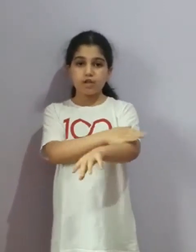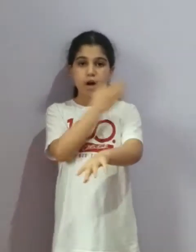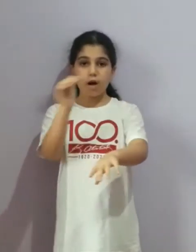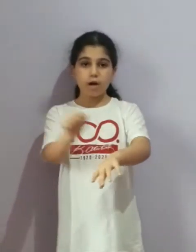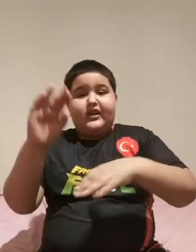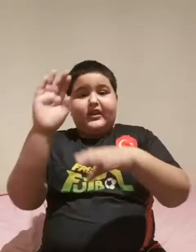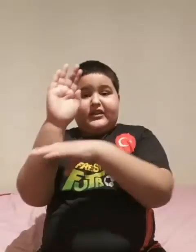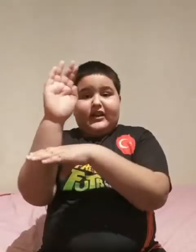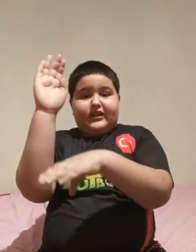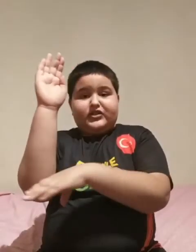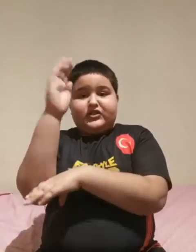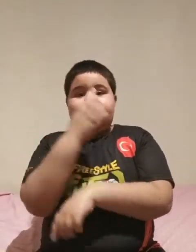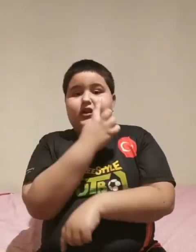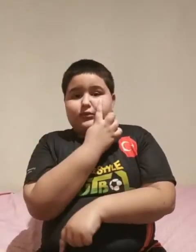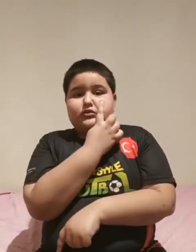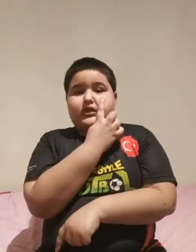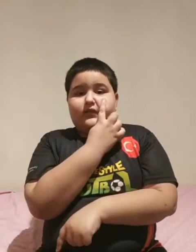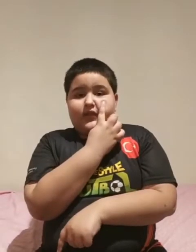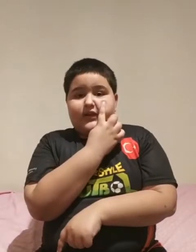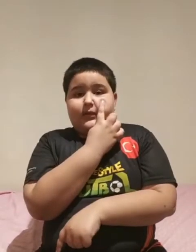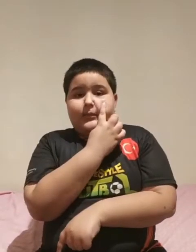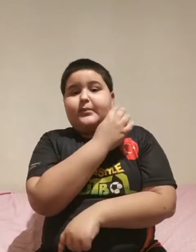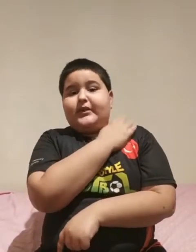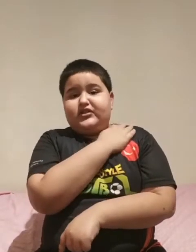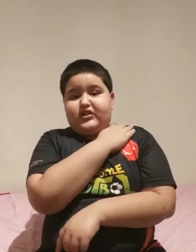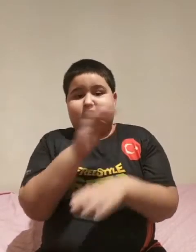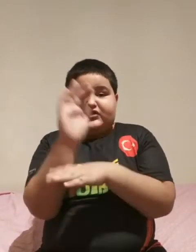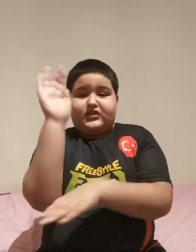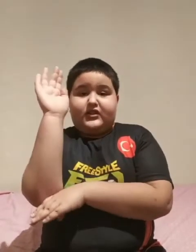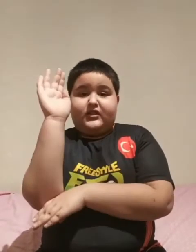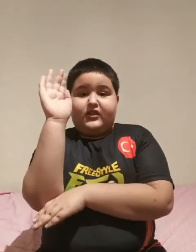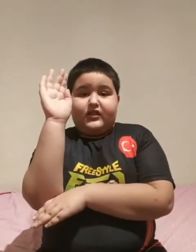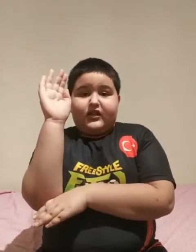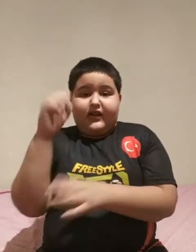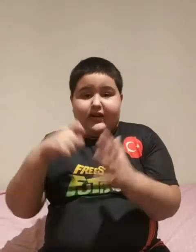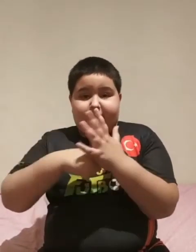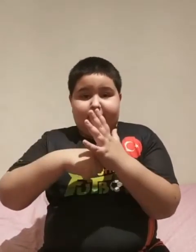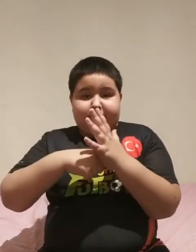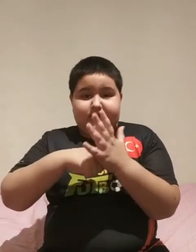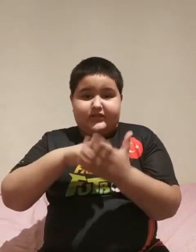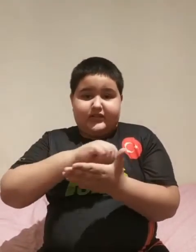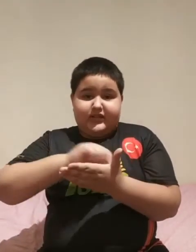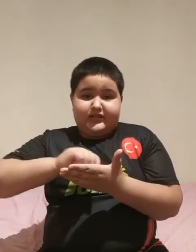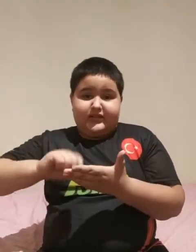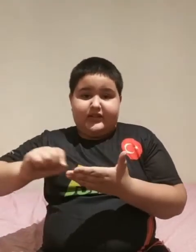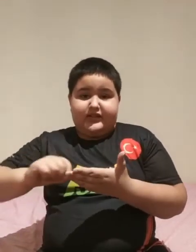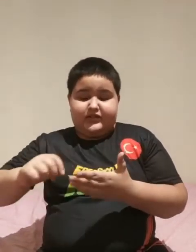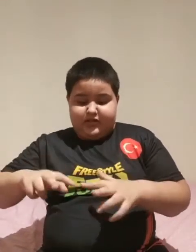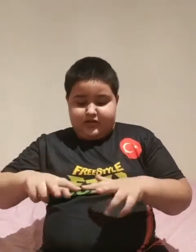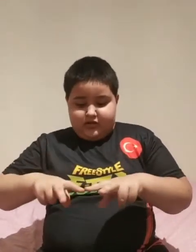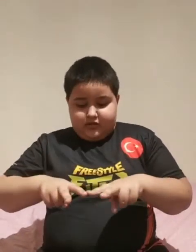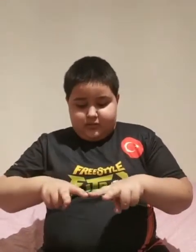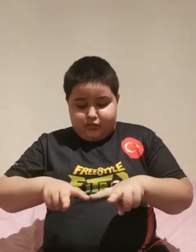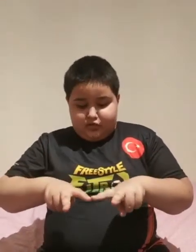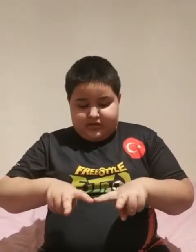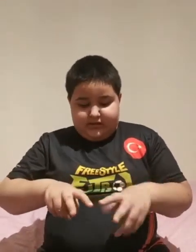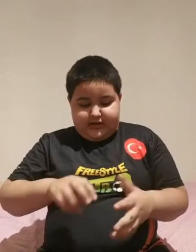taşa. Yaşa Mustafa Kemal Paşa yaşa. Adın yazılacak mücevher